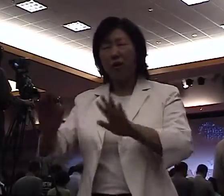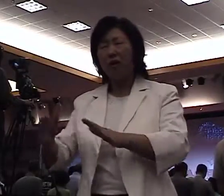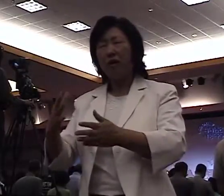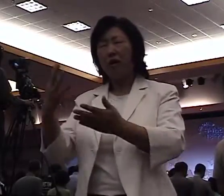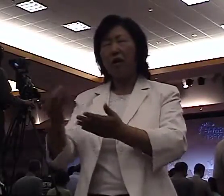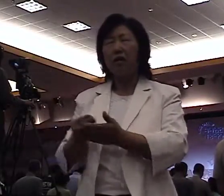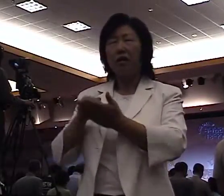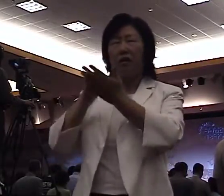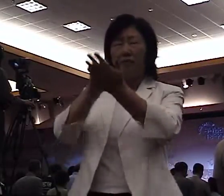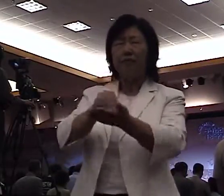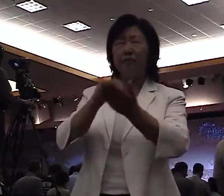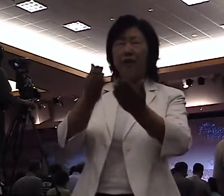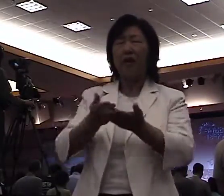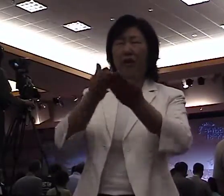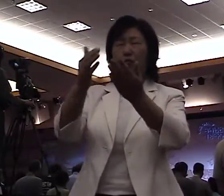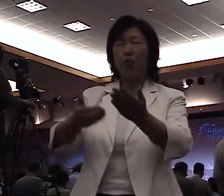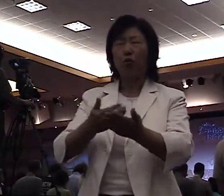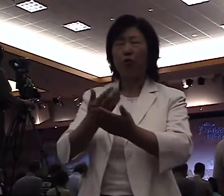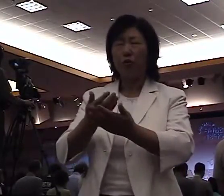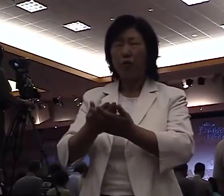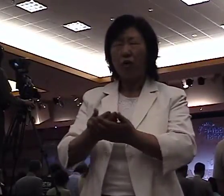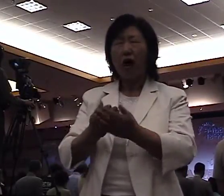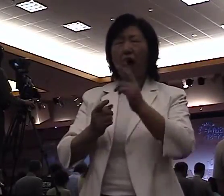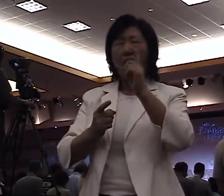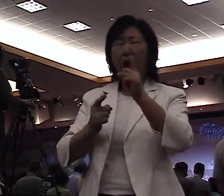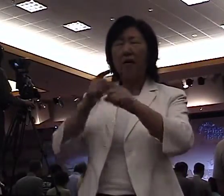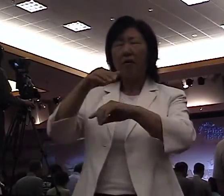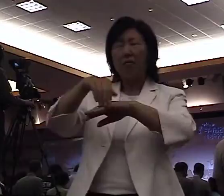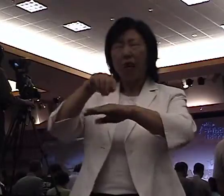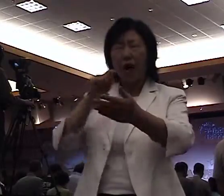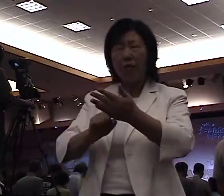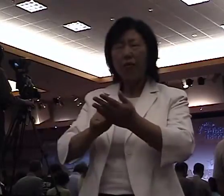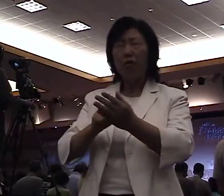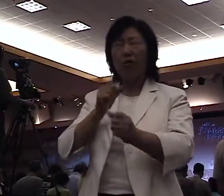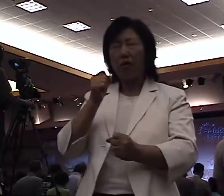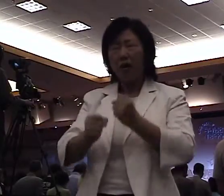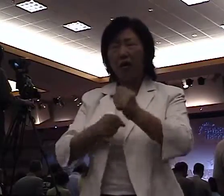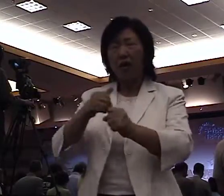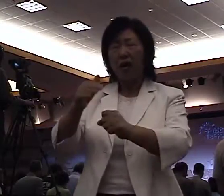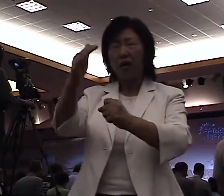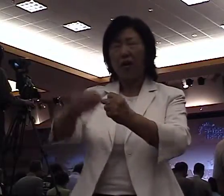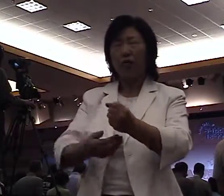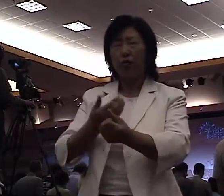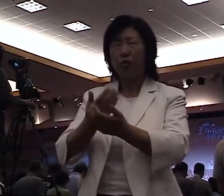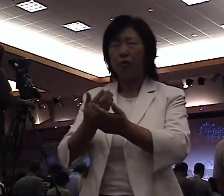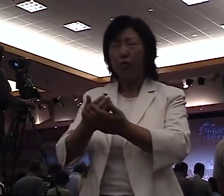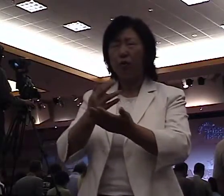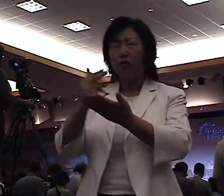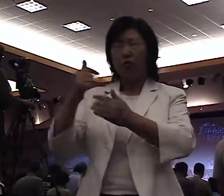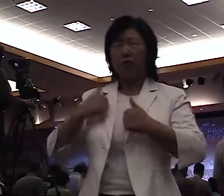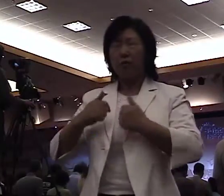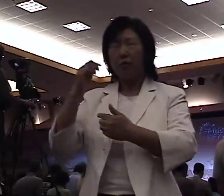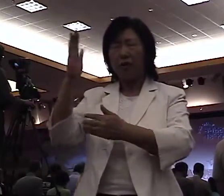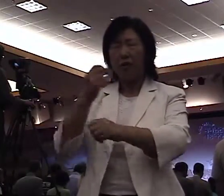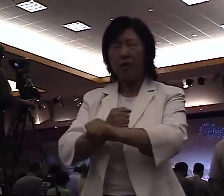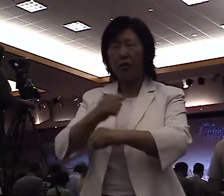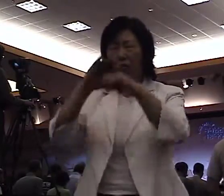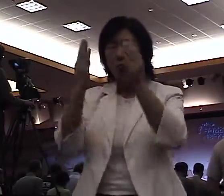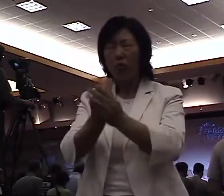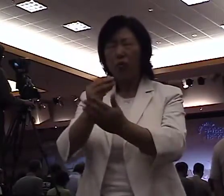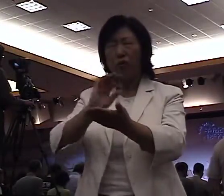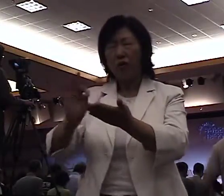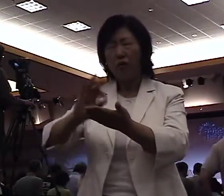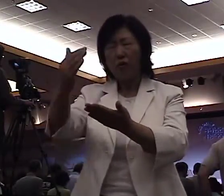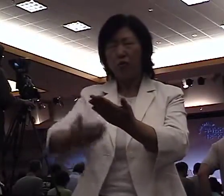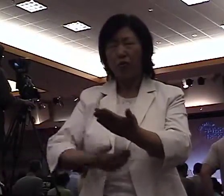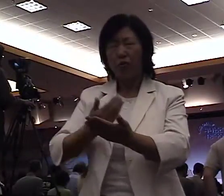오직 앞을 향해 달리게 하옵소서. 주님의 기쁨이 되게 하옵소서. 우리 모두를 사용해